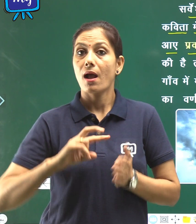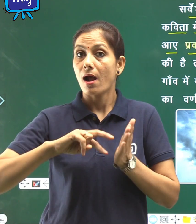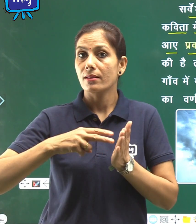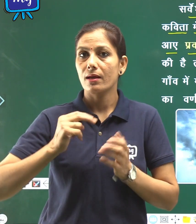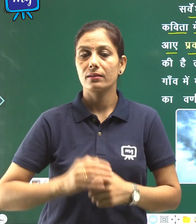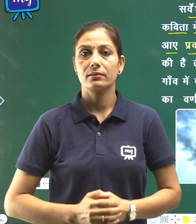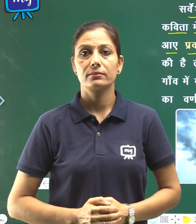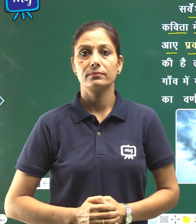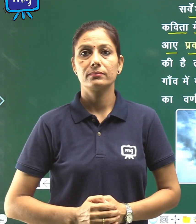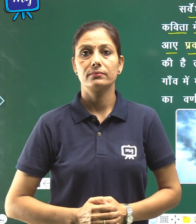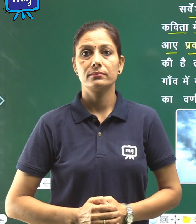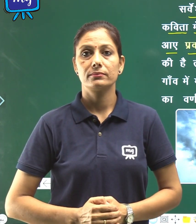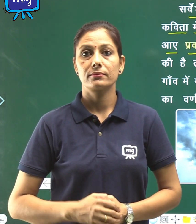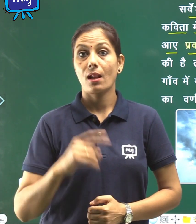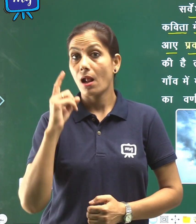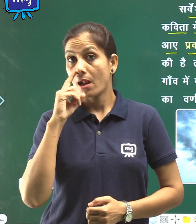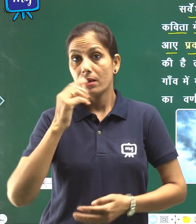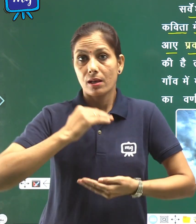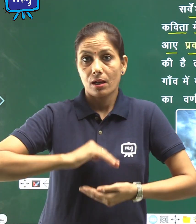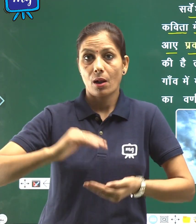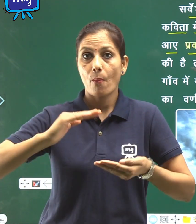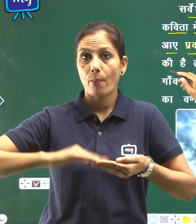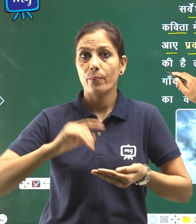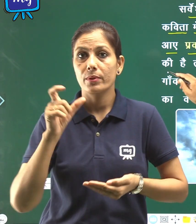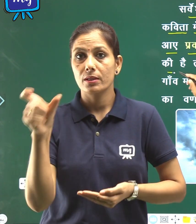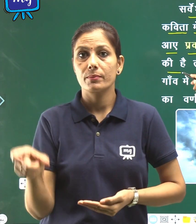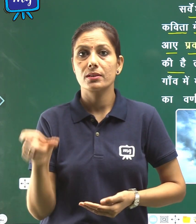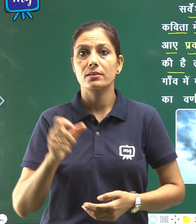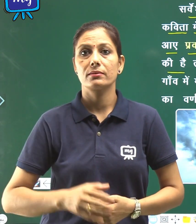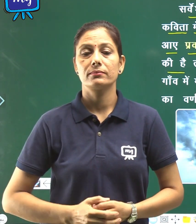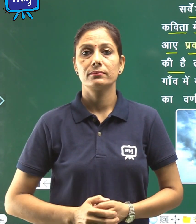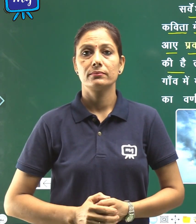अर्थात दामाद से की है,